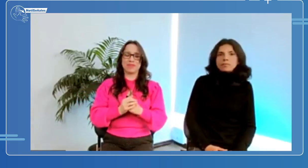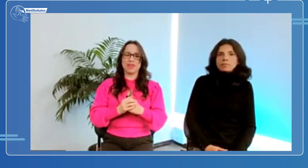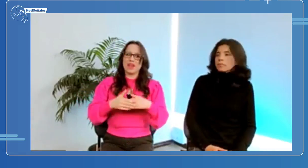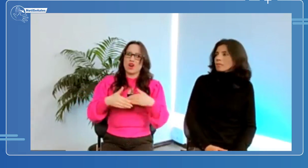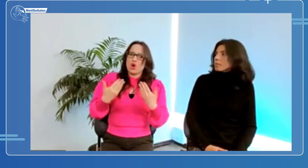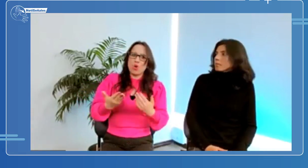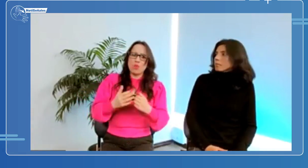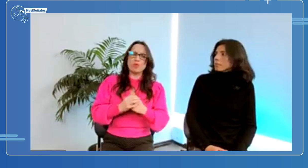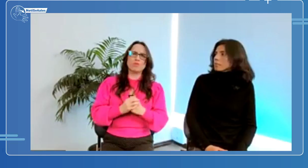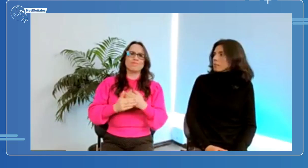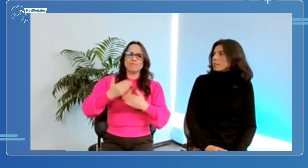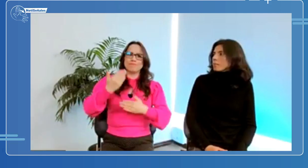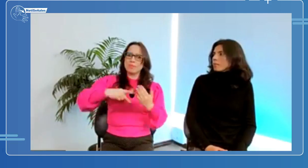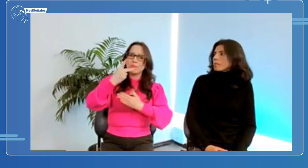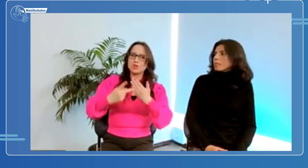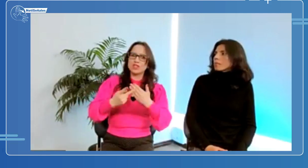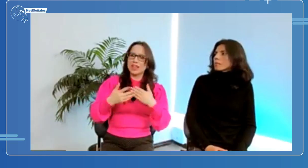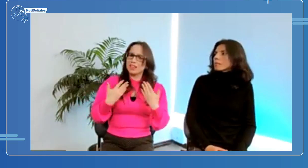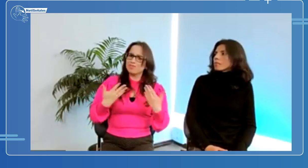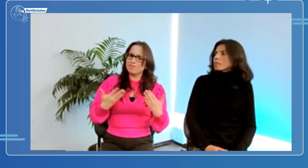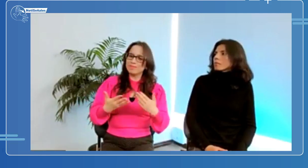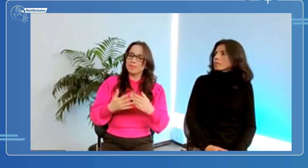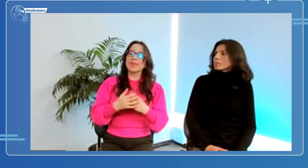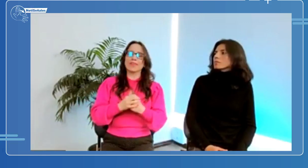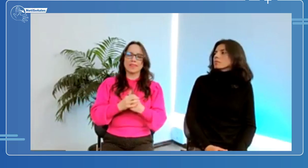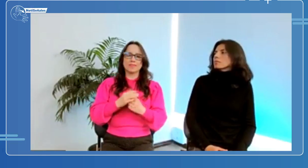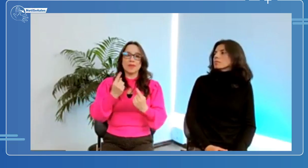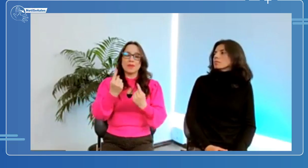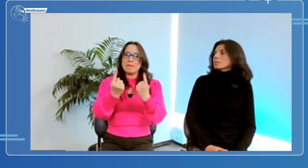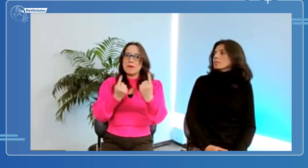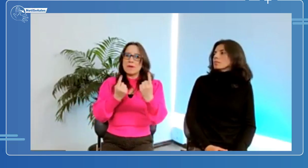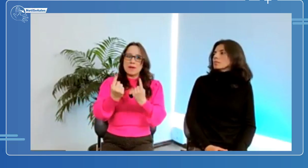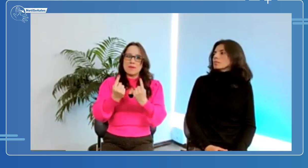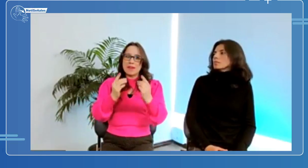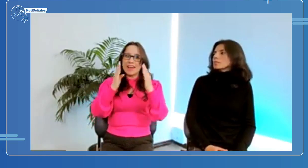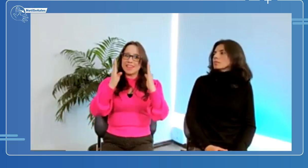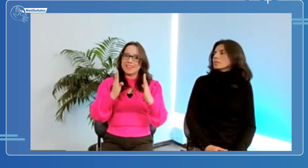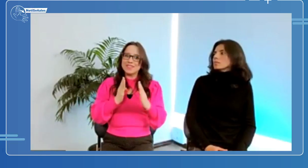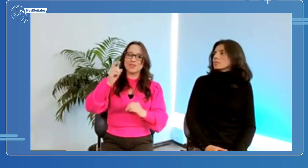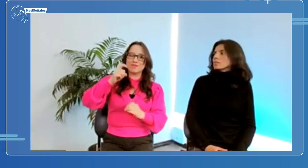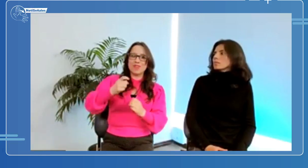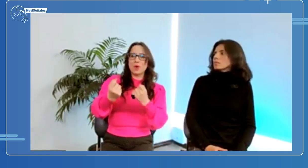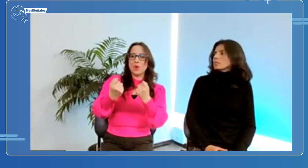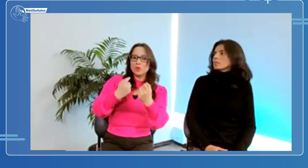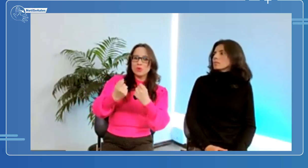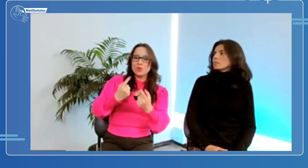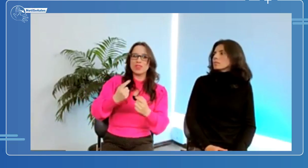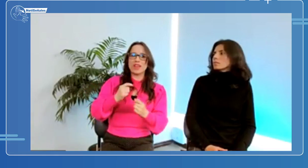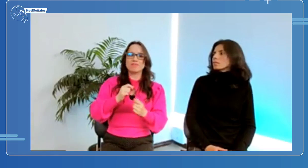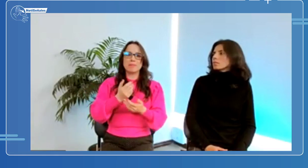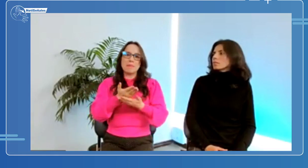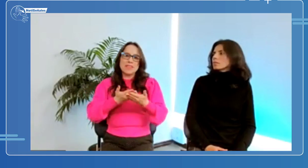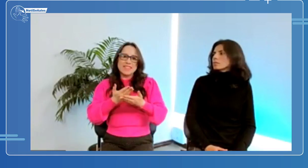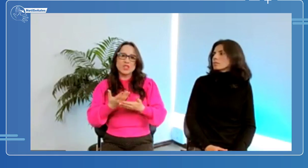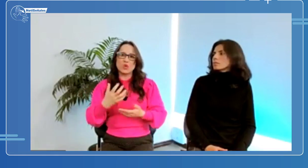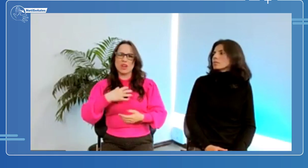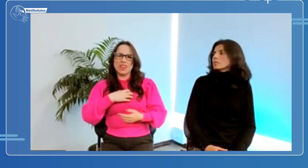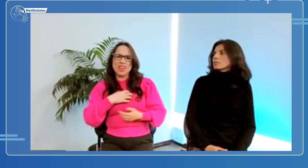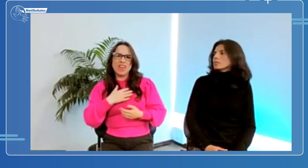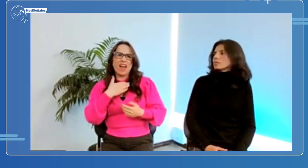una identidad al verme que yo también era persona sorda. Y pues con este proyecto de atención, pues vimos que